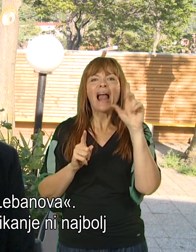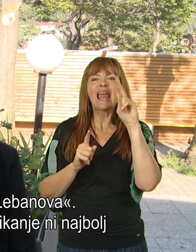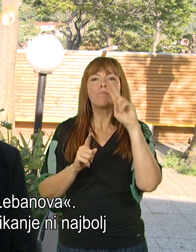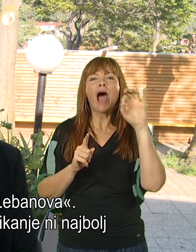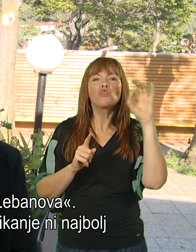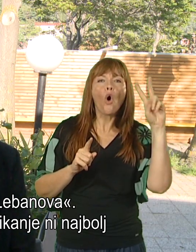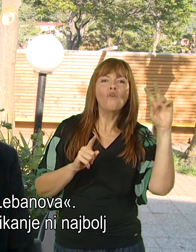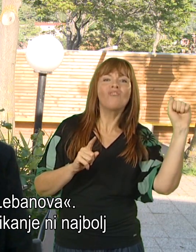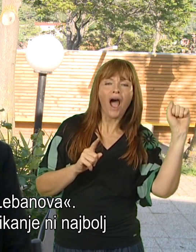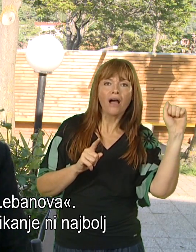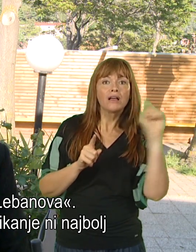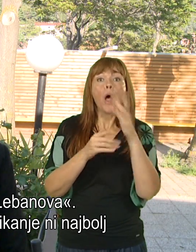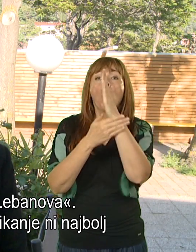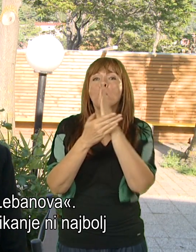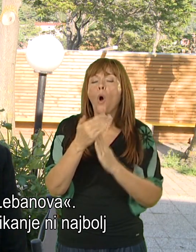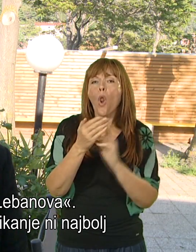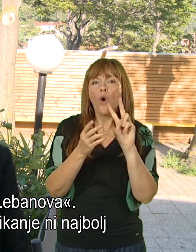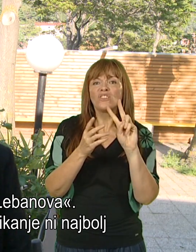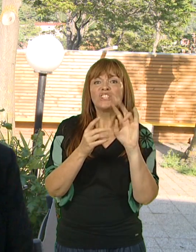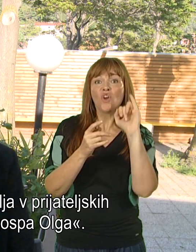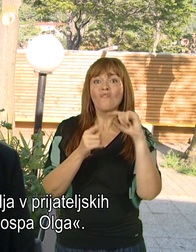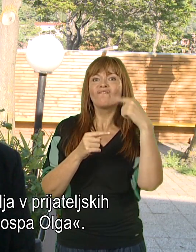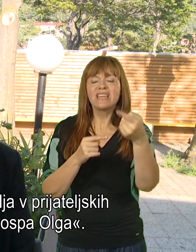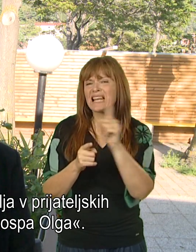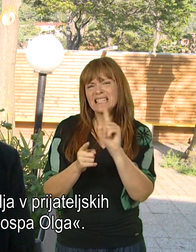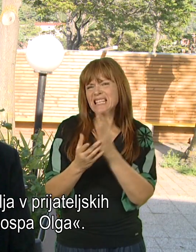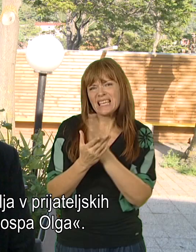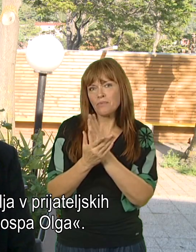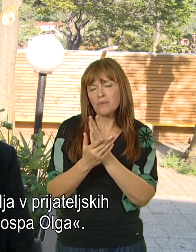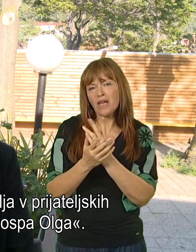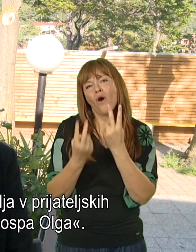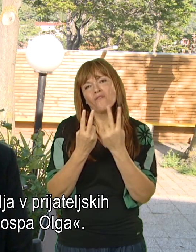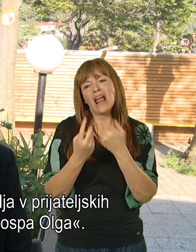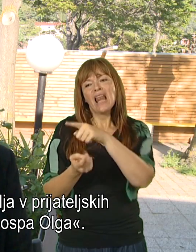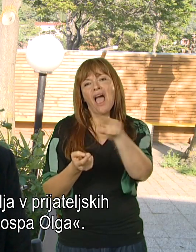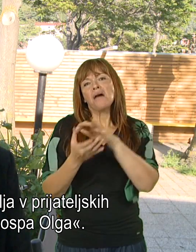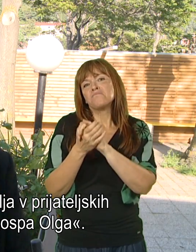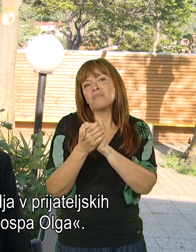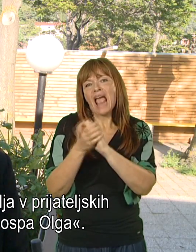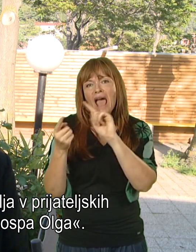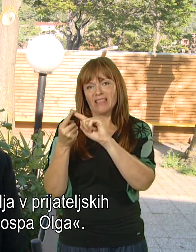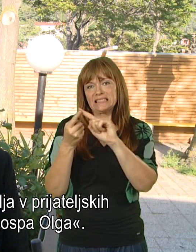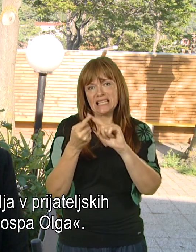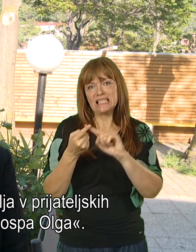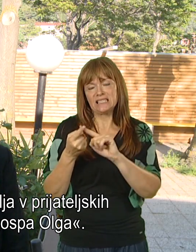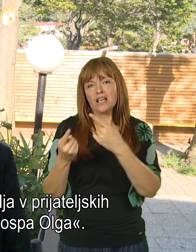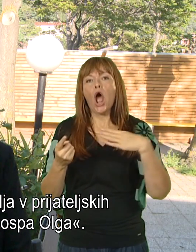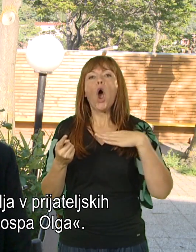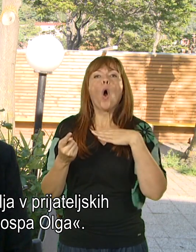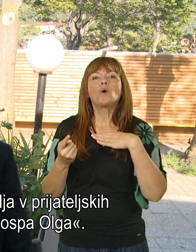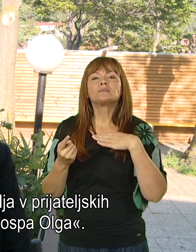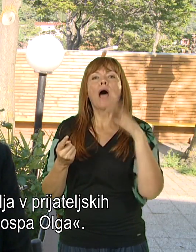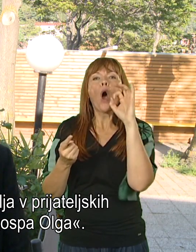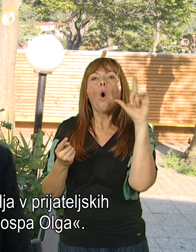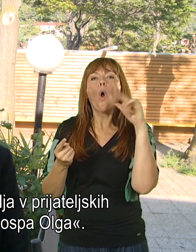tudi polovično vikanje ni najbolj primerno in bolj velja v prijateljskih stikih, recimo